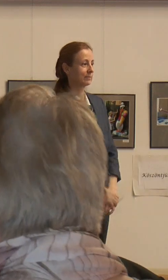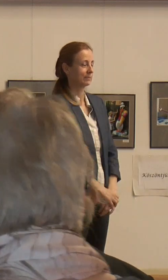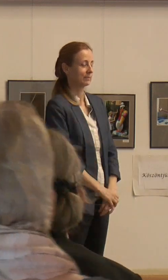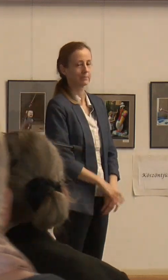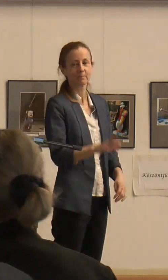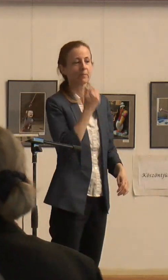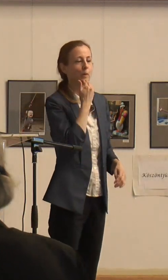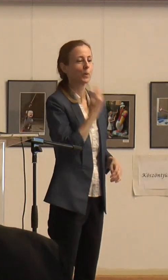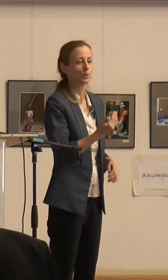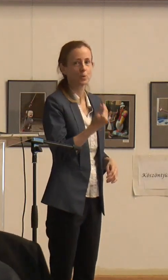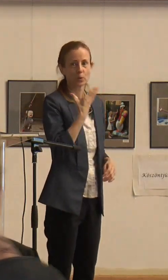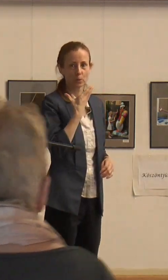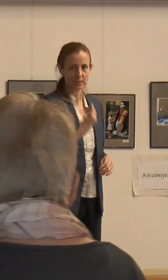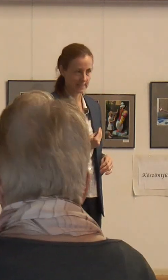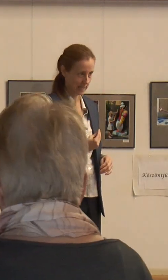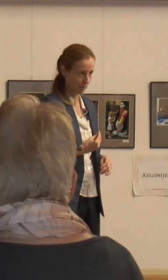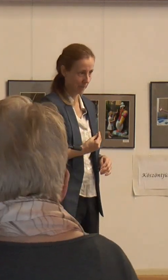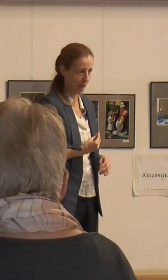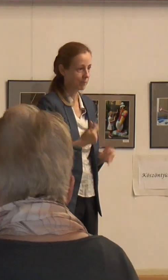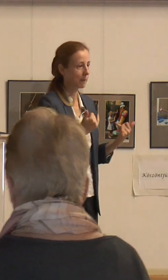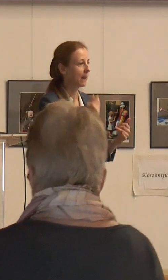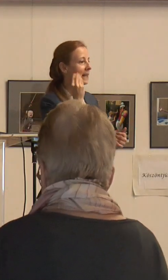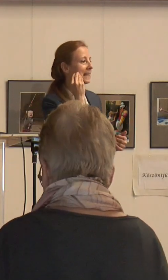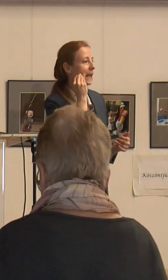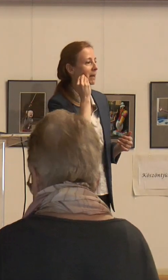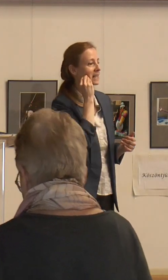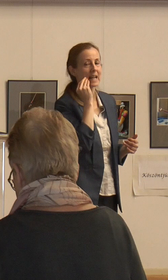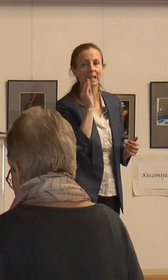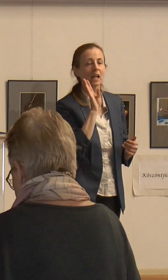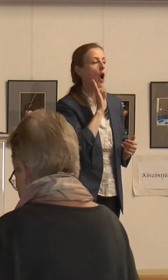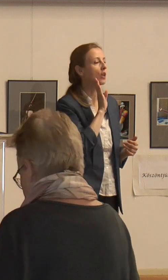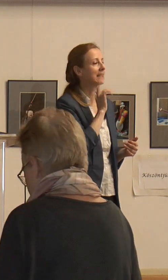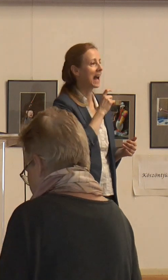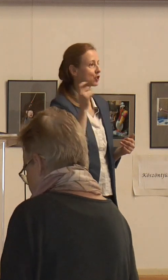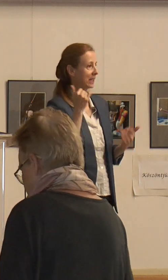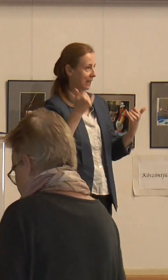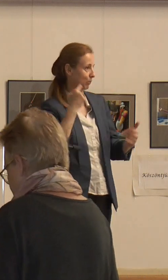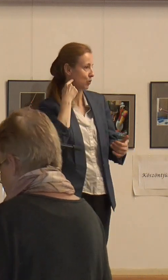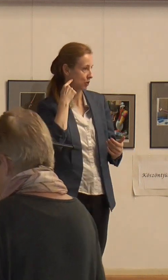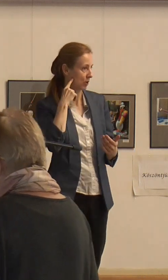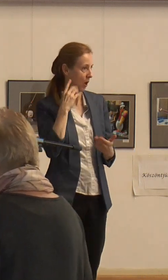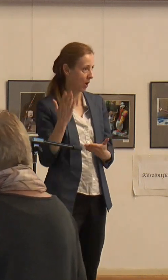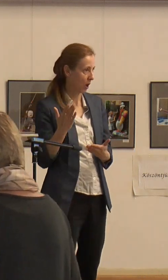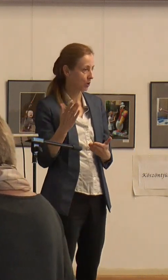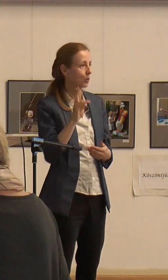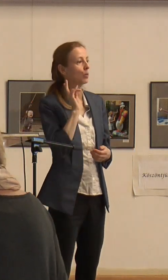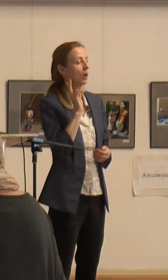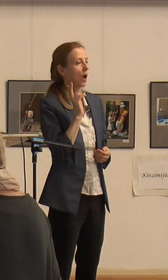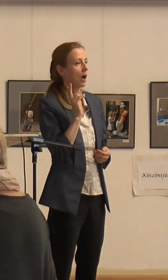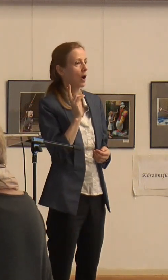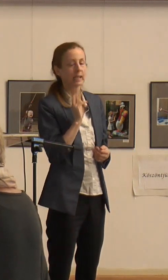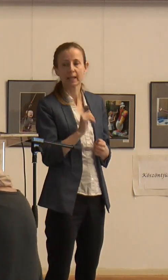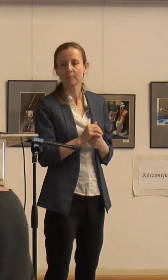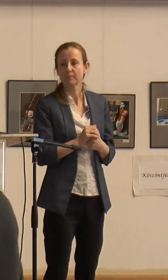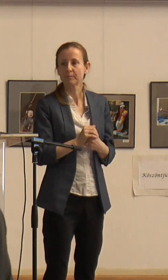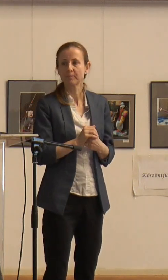Köszönjük szépen, és akkor Debreceni Andrásné hallgatjuk meg, aki